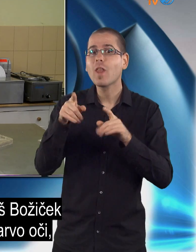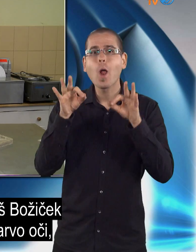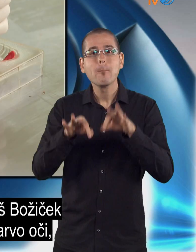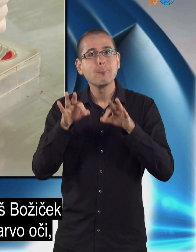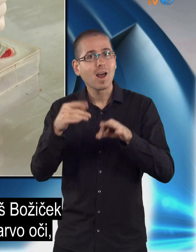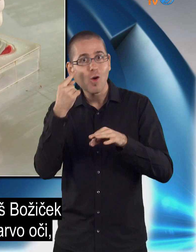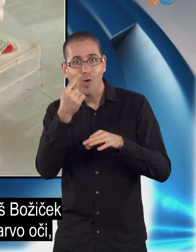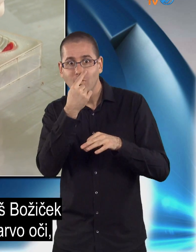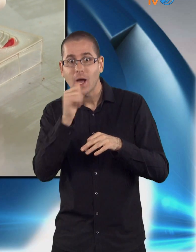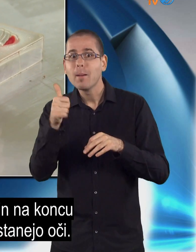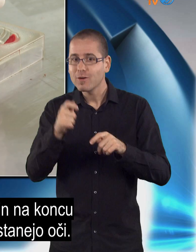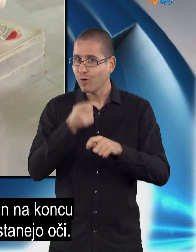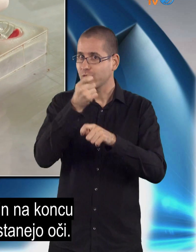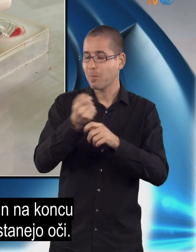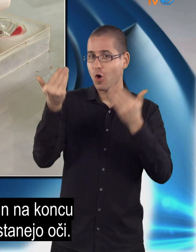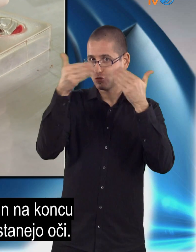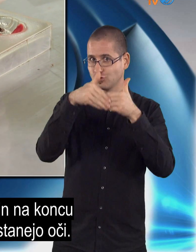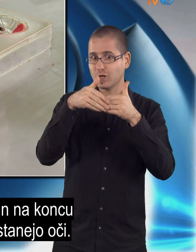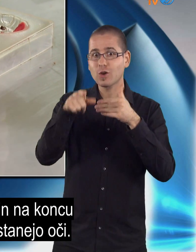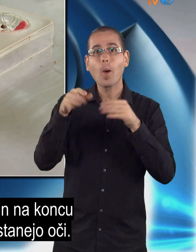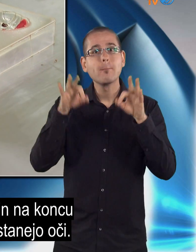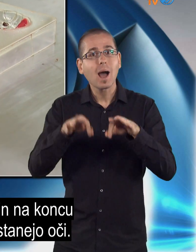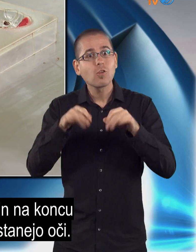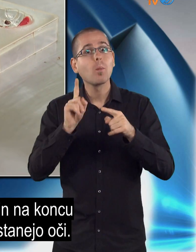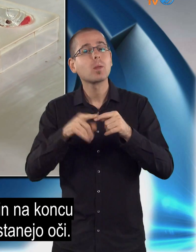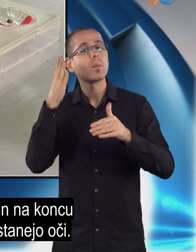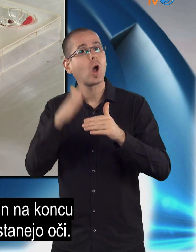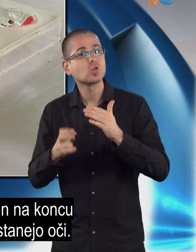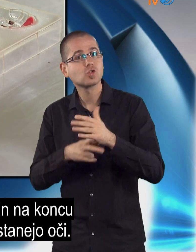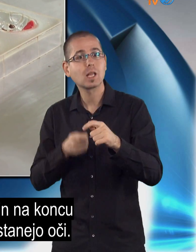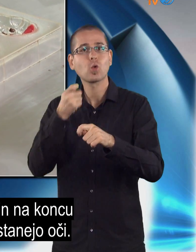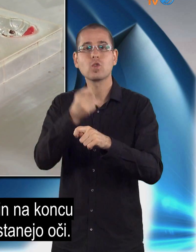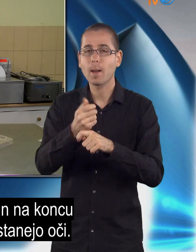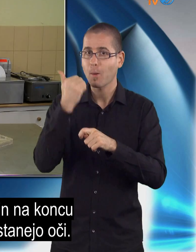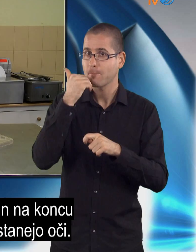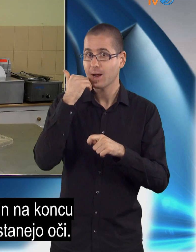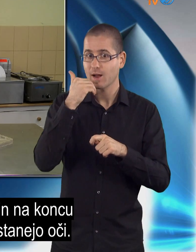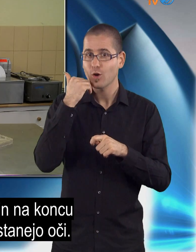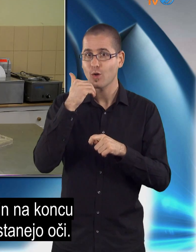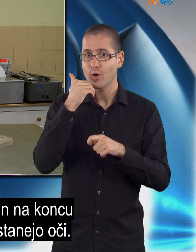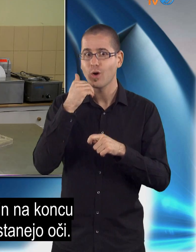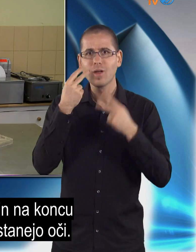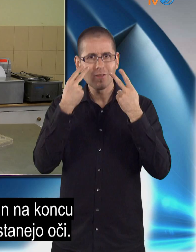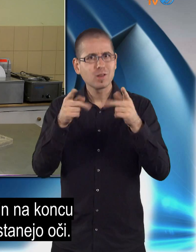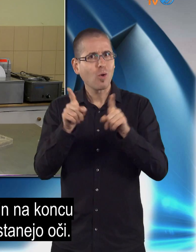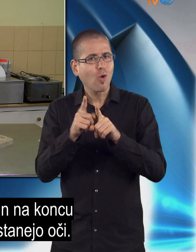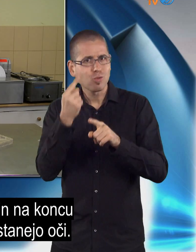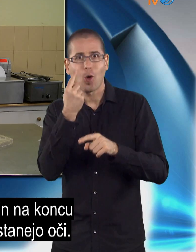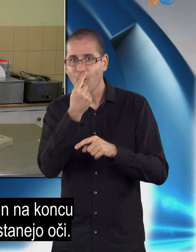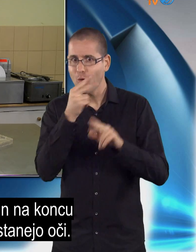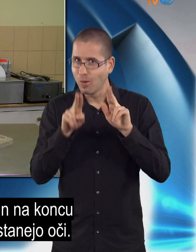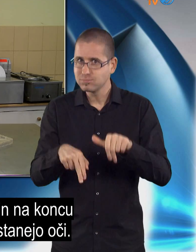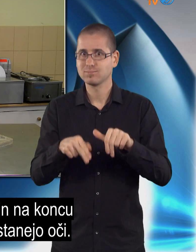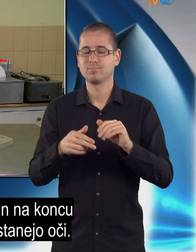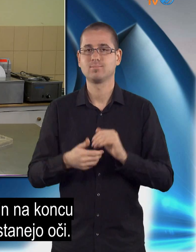dvodimenzionalno barvo oči, najprej pobarvamo črno in na koncu še dodamo čez belo, da pride kot uč.